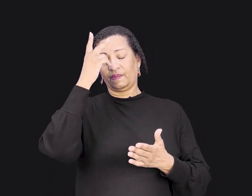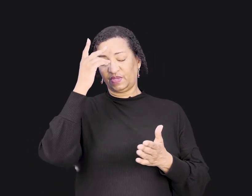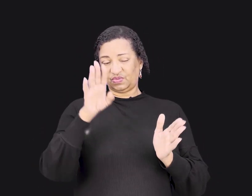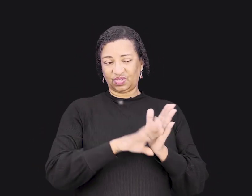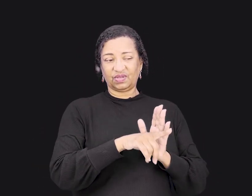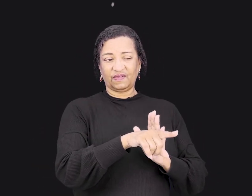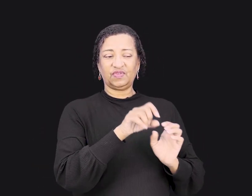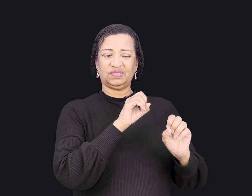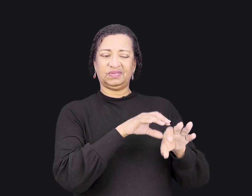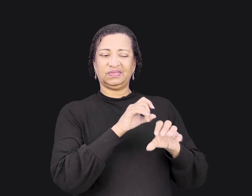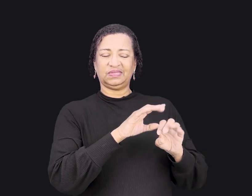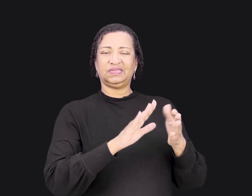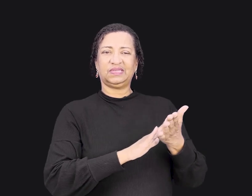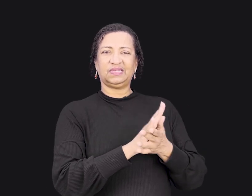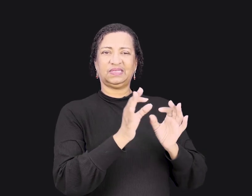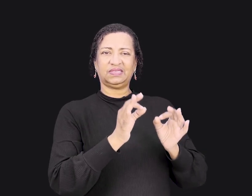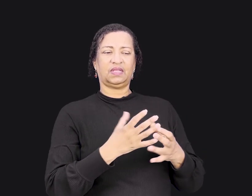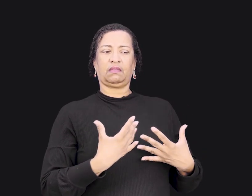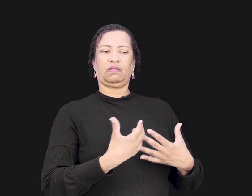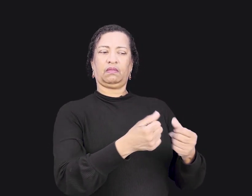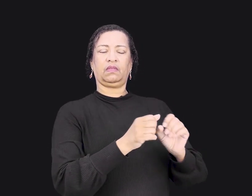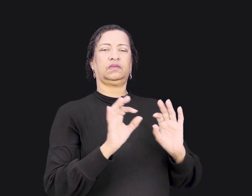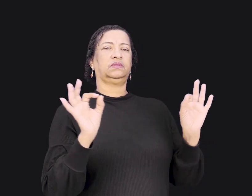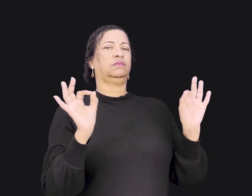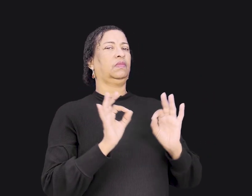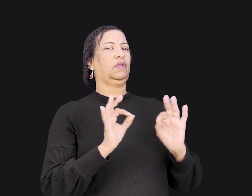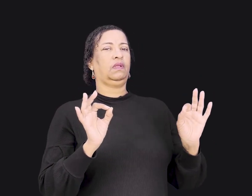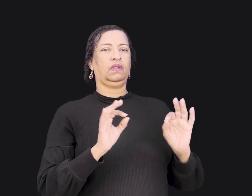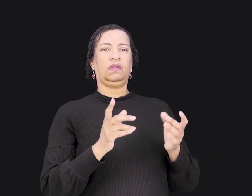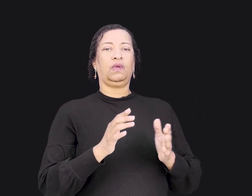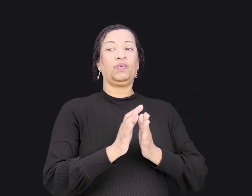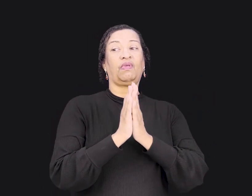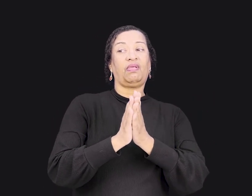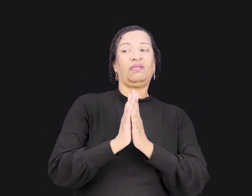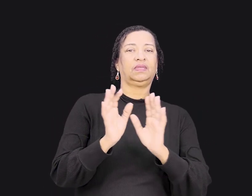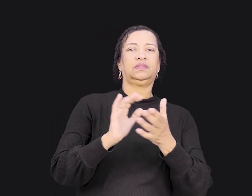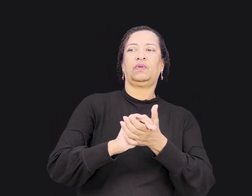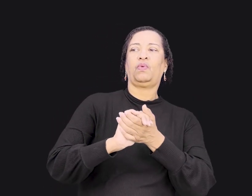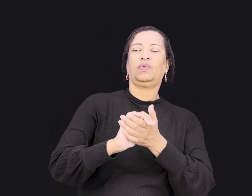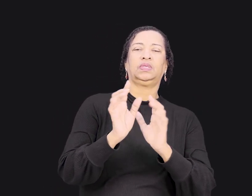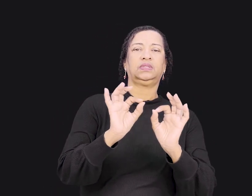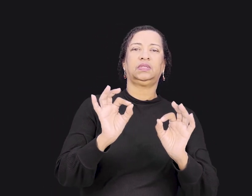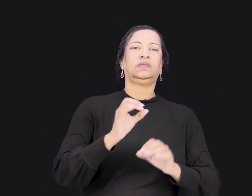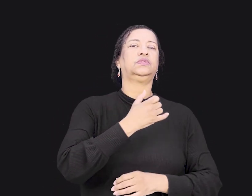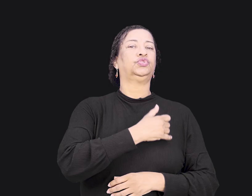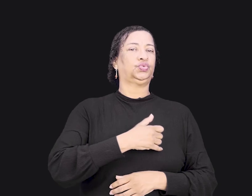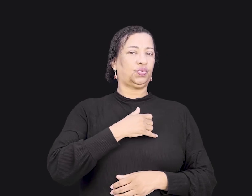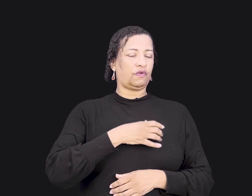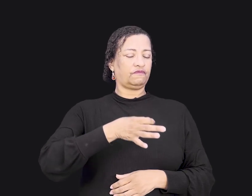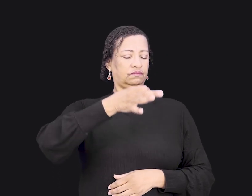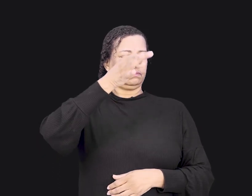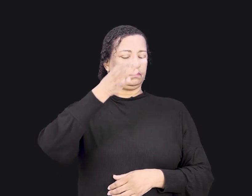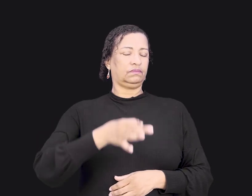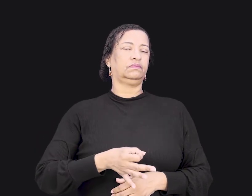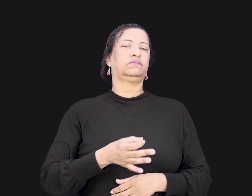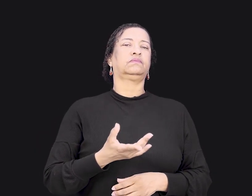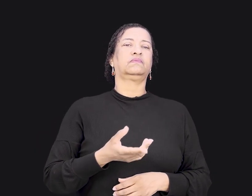esse ensino, não o recebam em casa, nem o saúdem. João foi bem severo com as heresias e com os